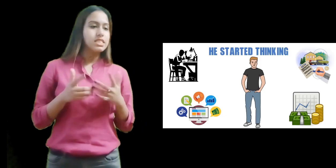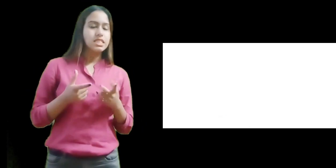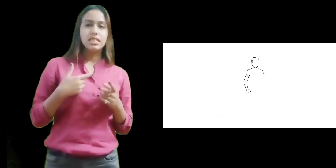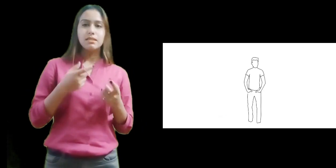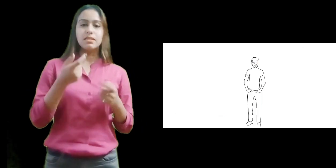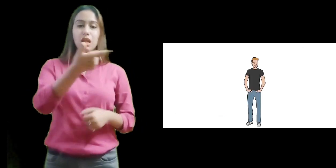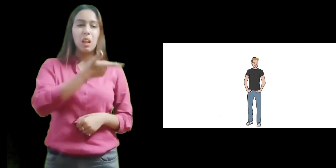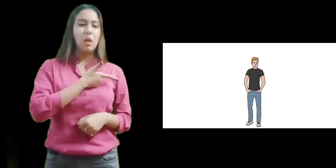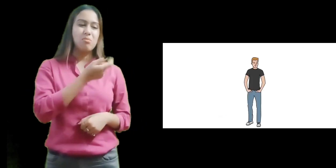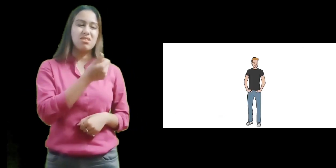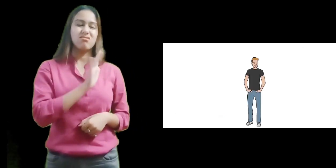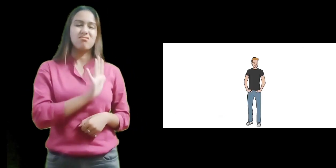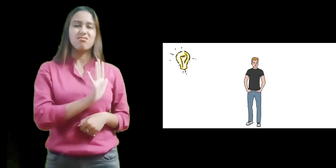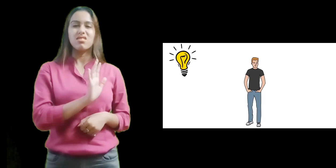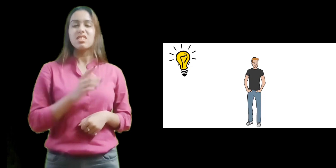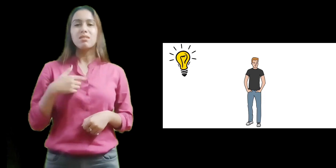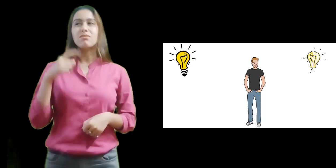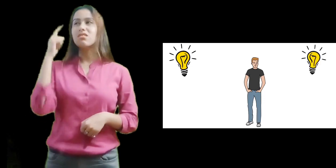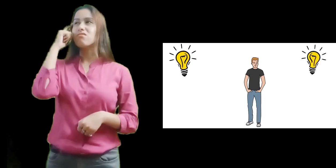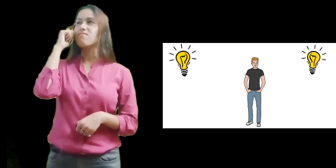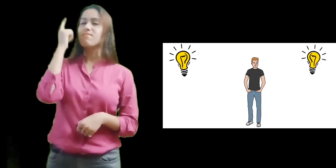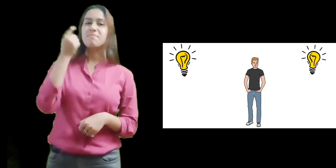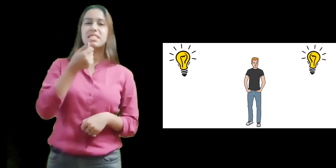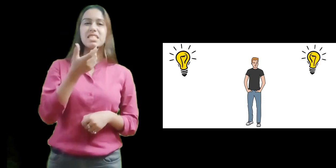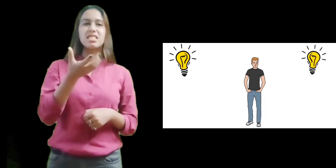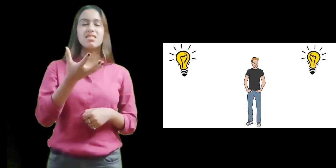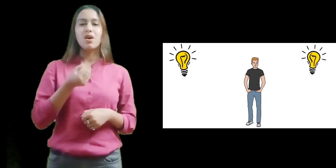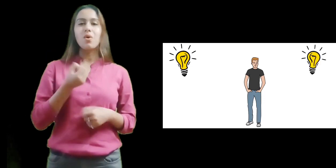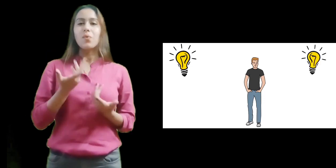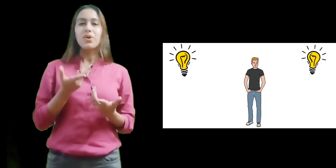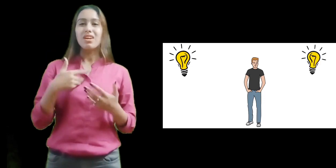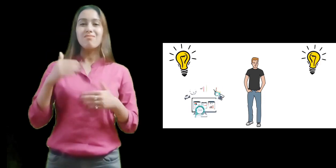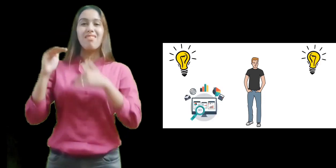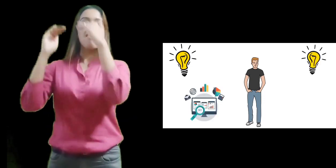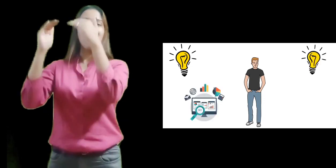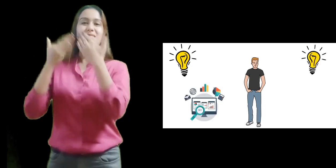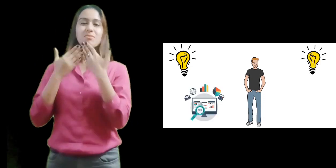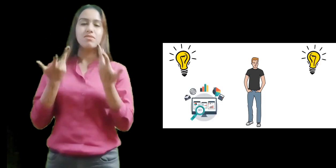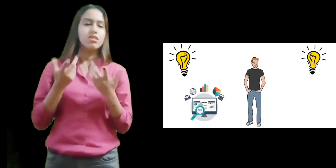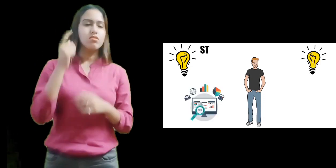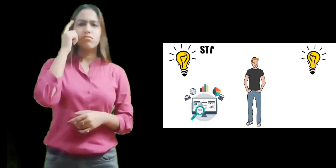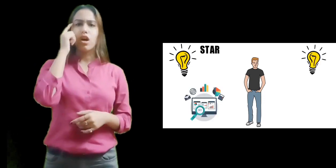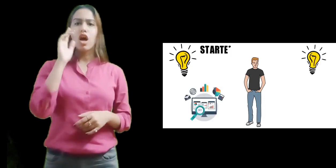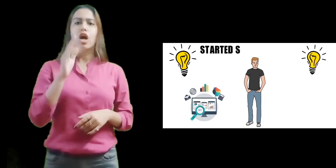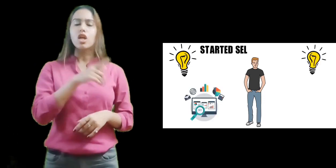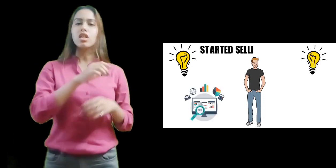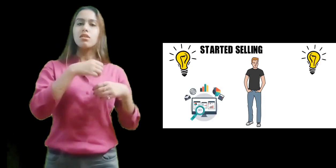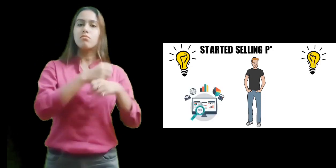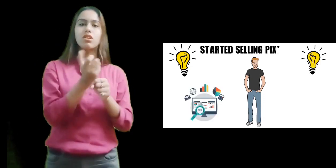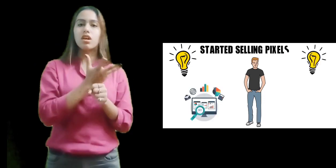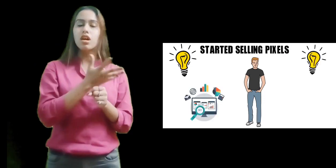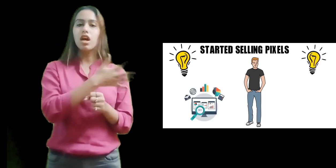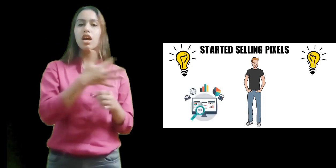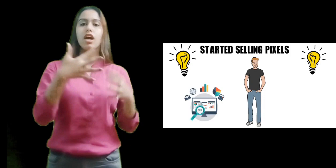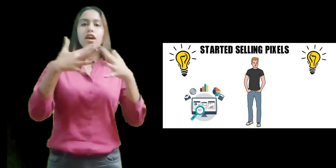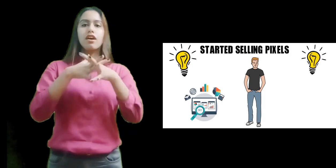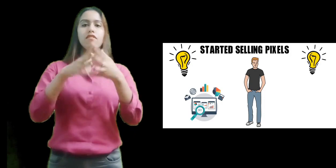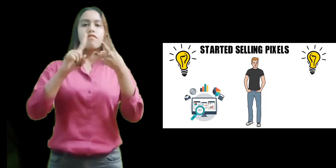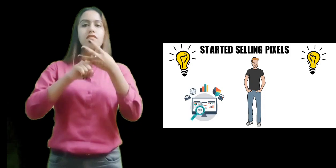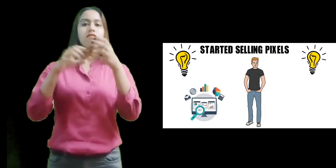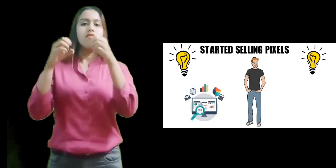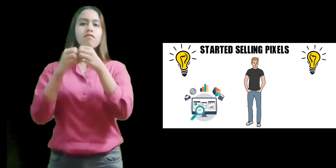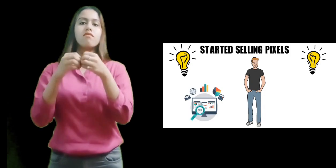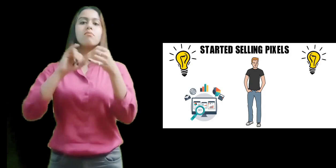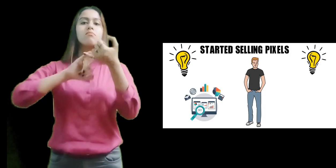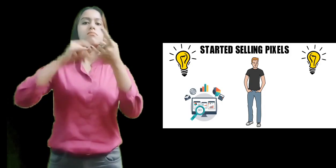अब सोचते सोचते उसे एक आइडिया आया। उसने क्या किया कि उसने एक वेबसाइट बनाई जिसके होम पेज के वो पिक्सल्स बेचने लगा। मतलब आइडिया कुछ ऐसा